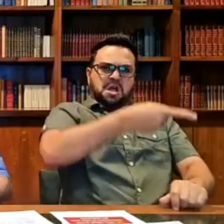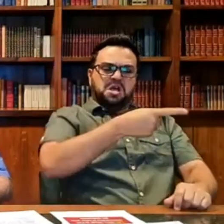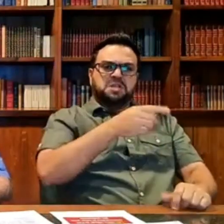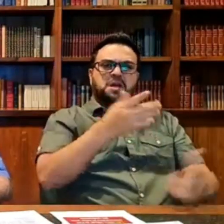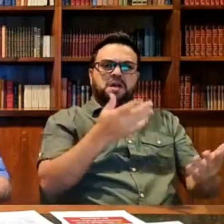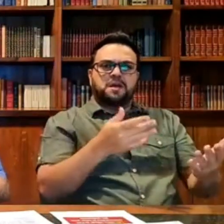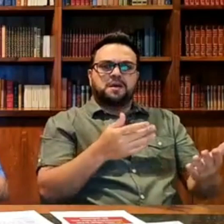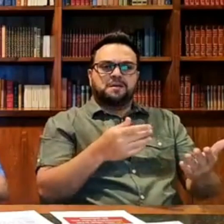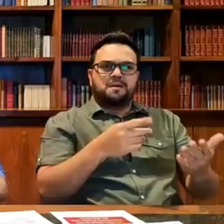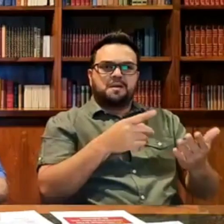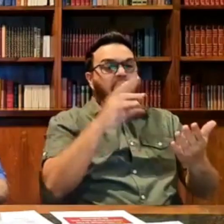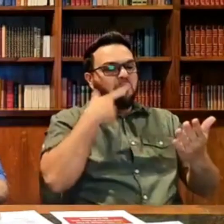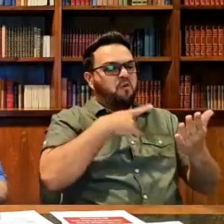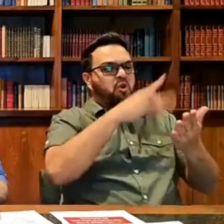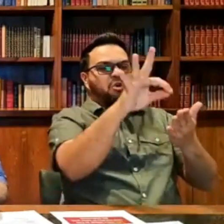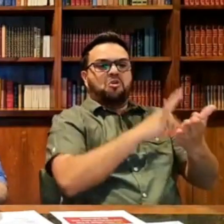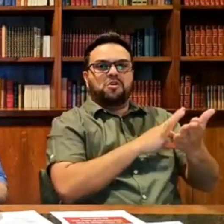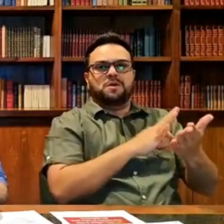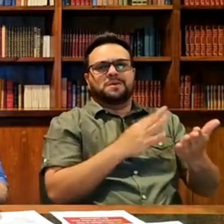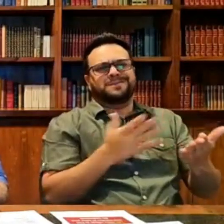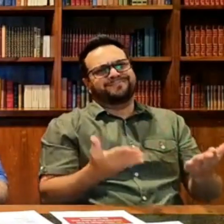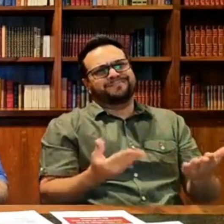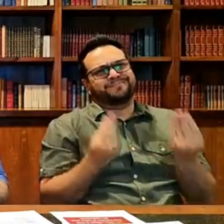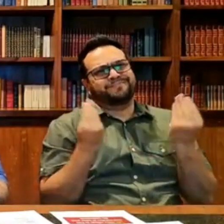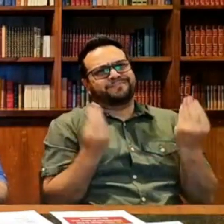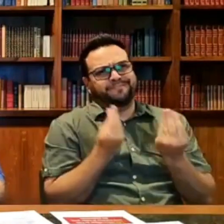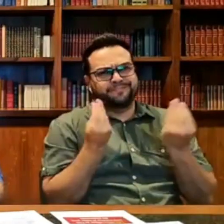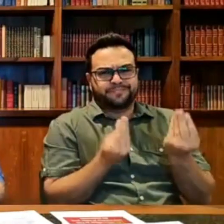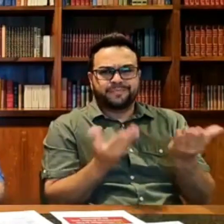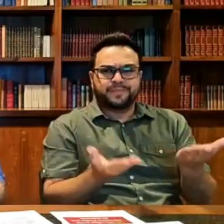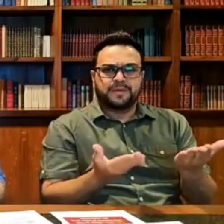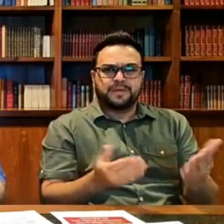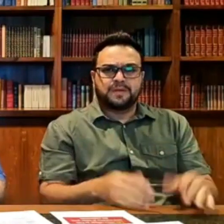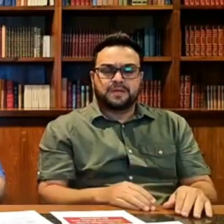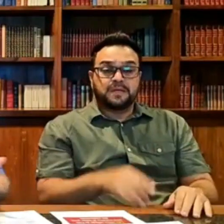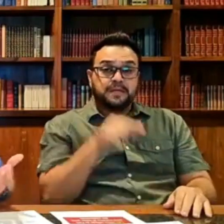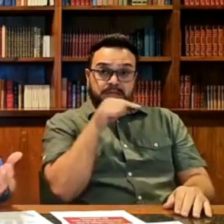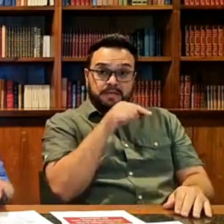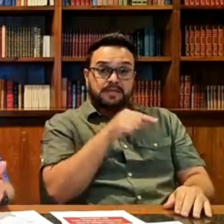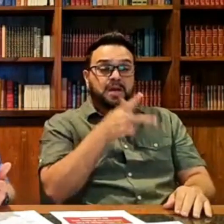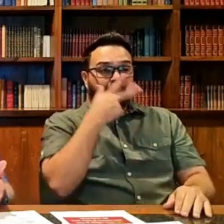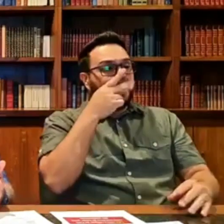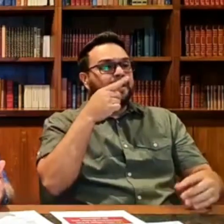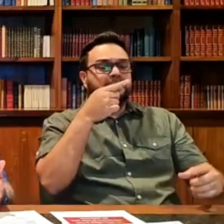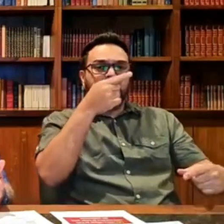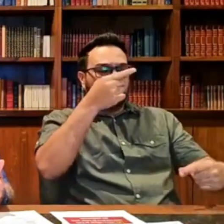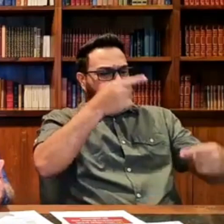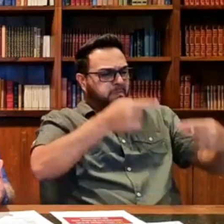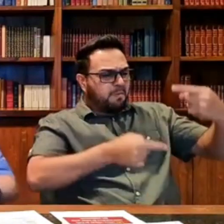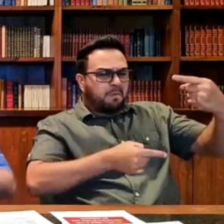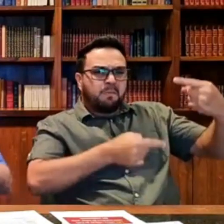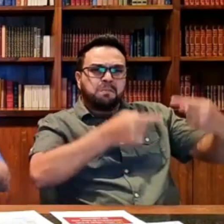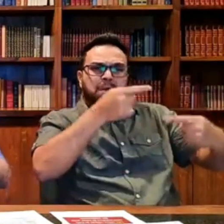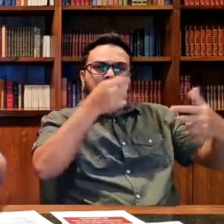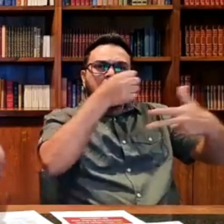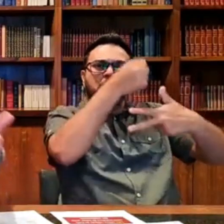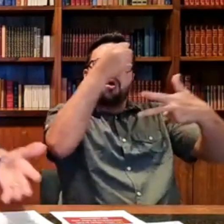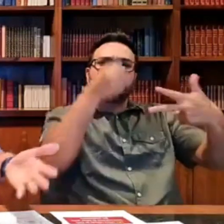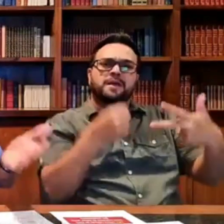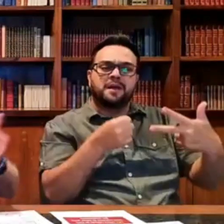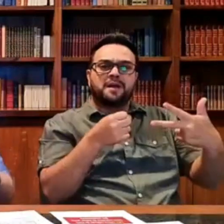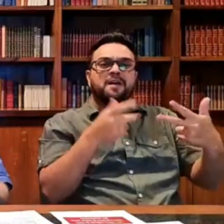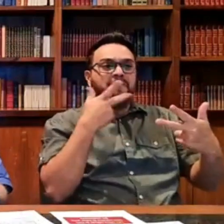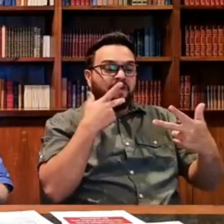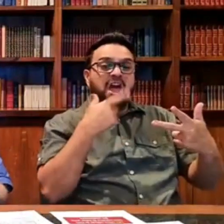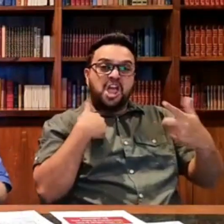senão minha caneta está aqui. Olha, essas questões aí levam a conflitos entre poderes. Daqui a pouco vão falar que eu